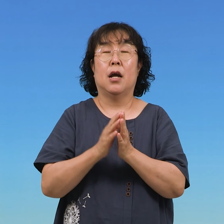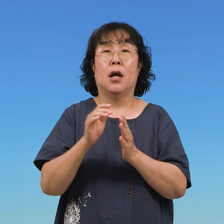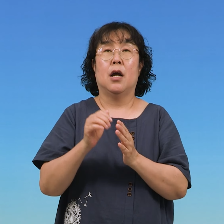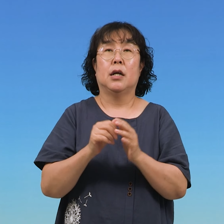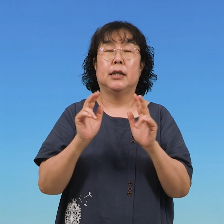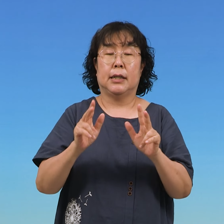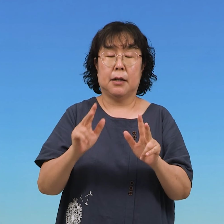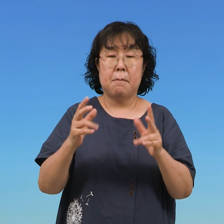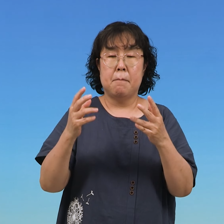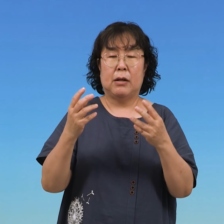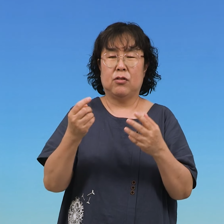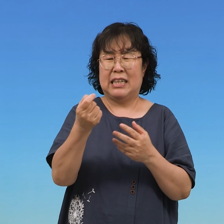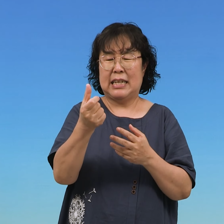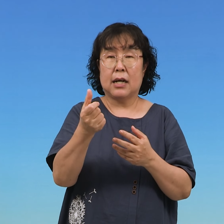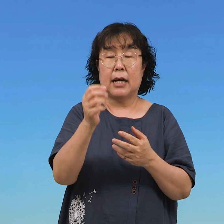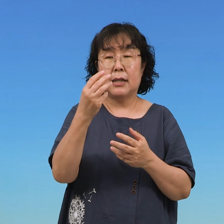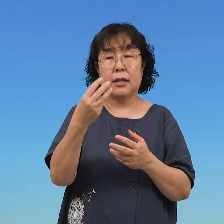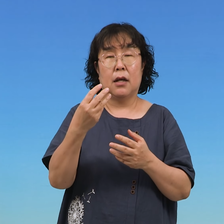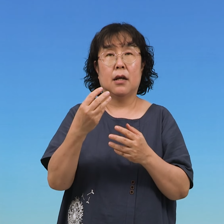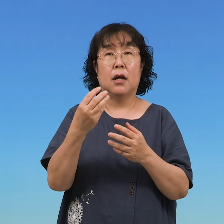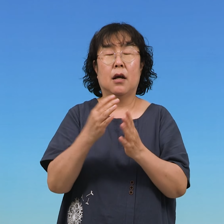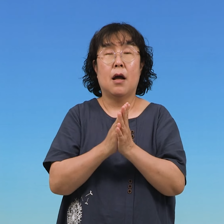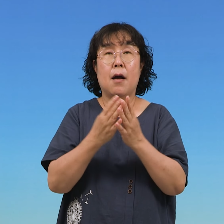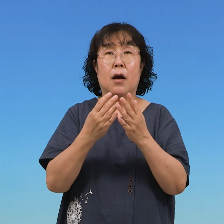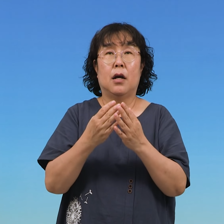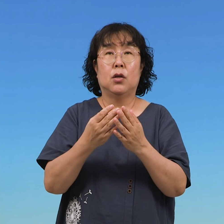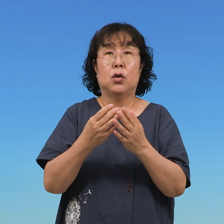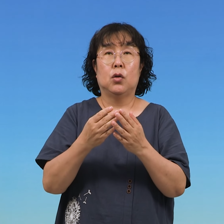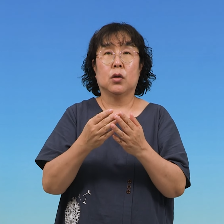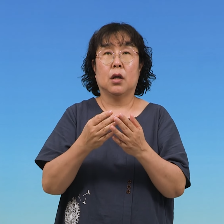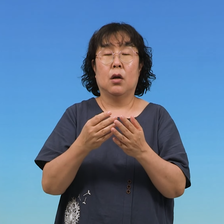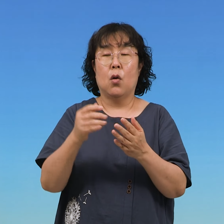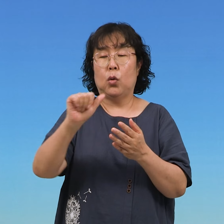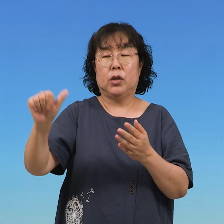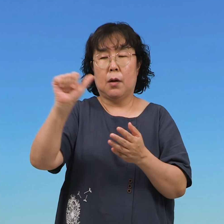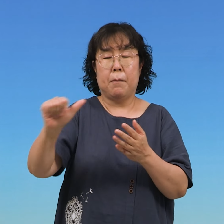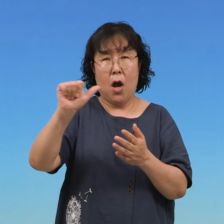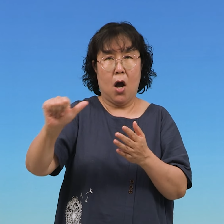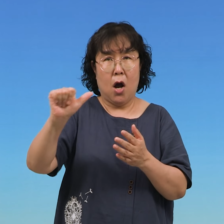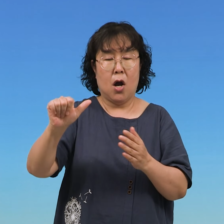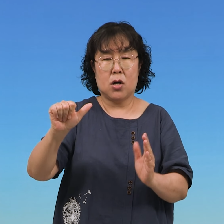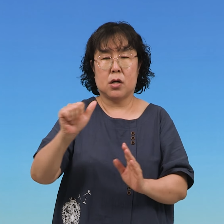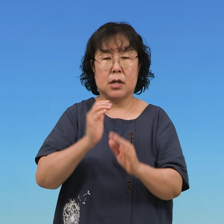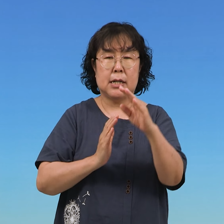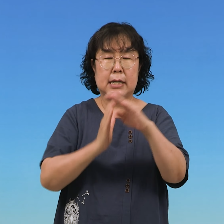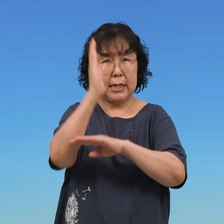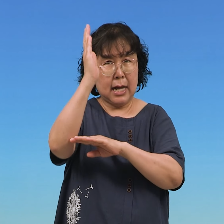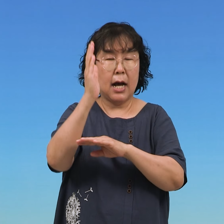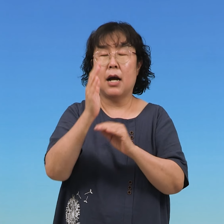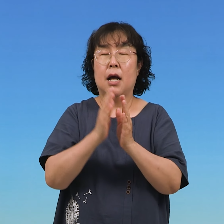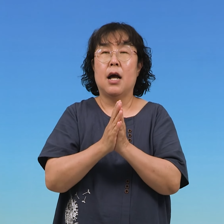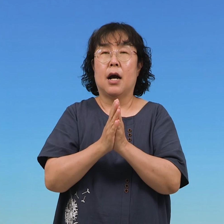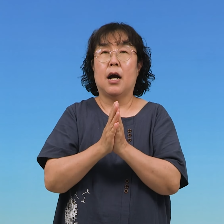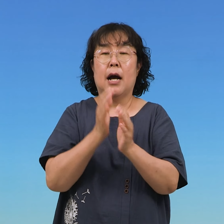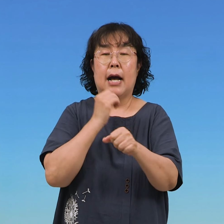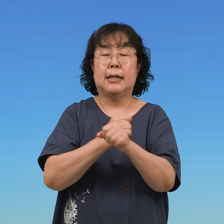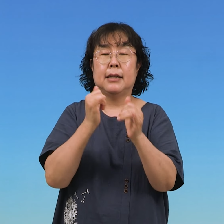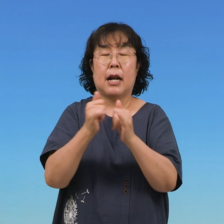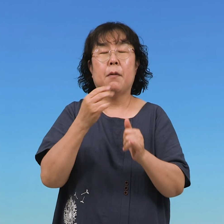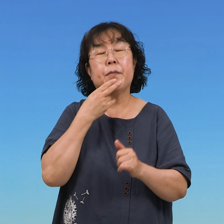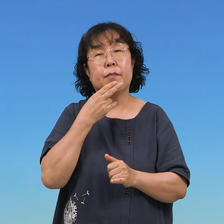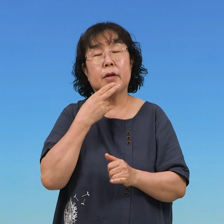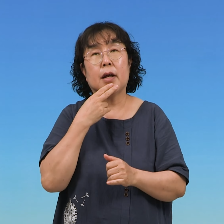뚝 떨어지는 숫자가 지금 일어났어요. 그리고 저는 하나님 앞에서 이런 걸 가지고 뭐 어떻게 막 하나님과 흥정하고 싶은 마음도